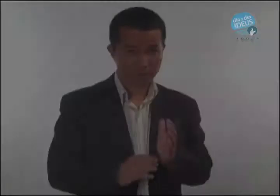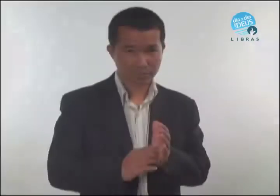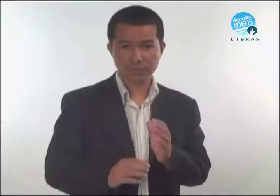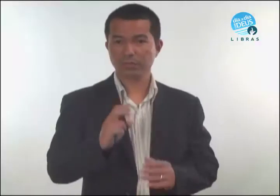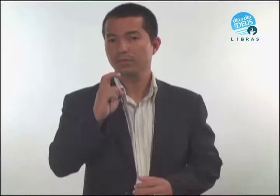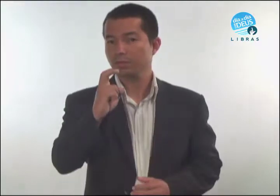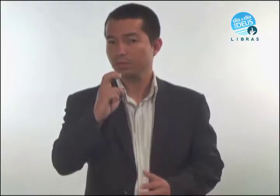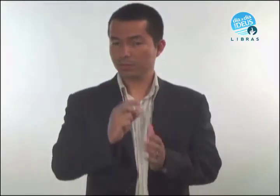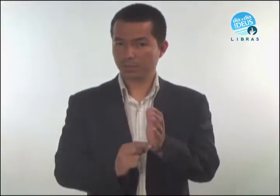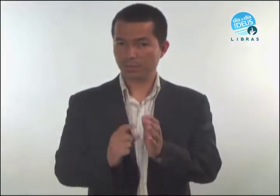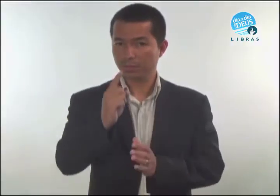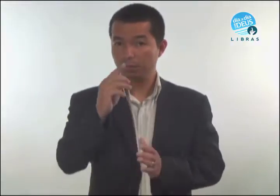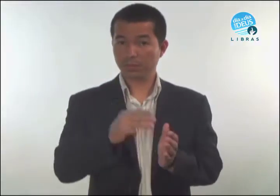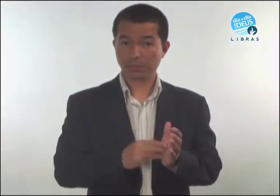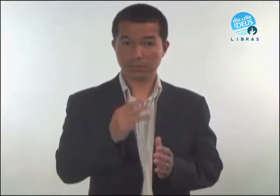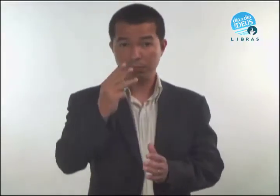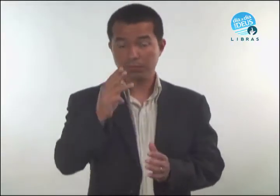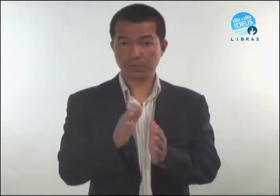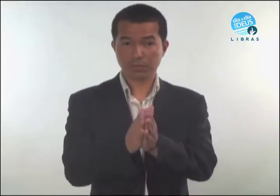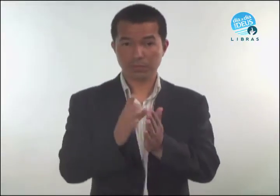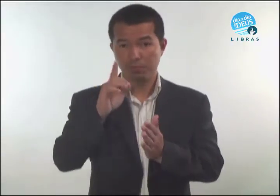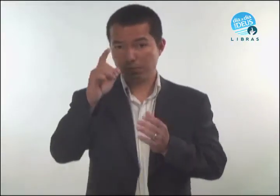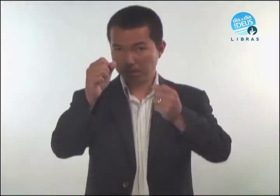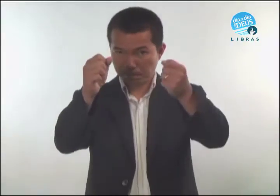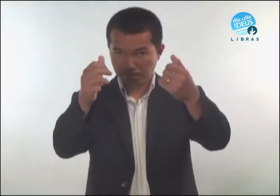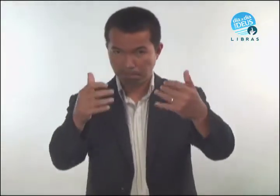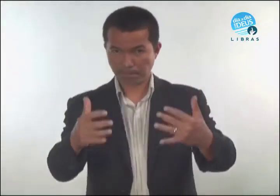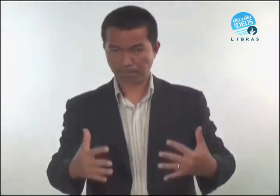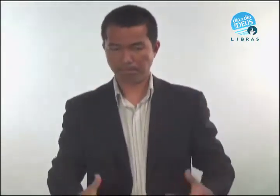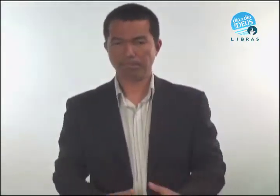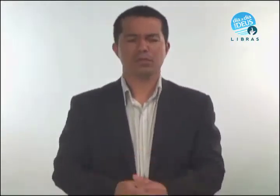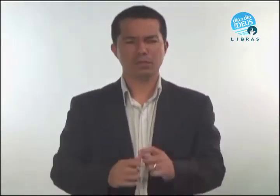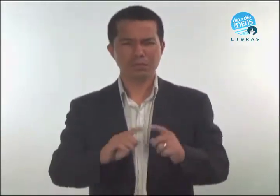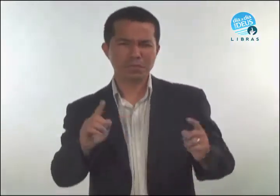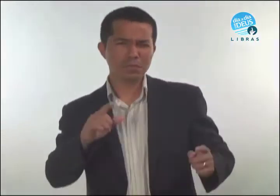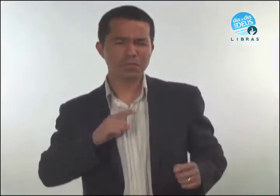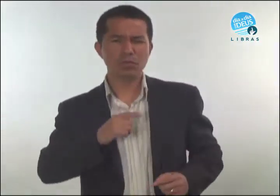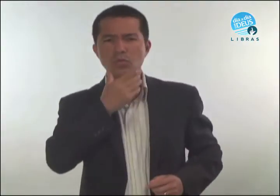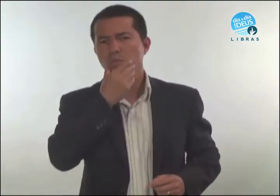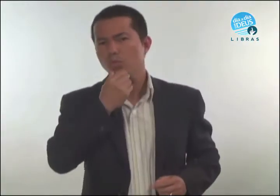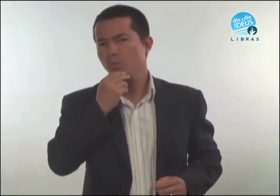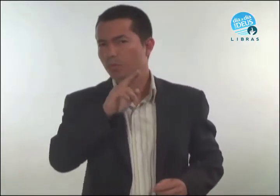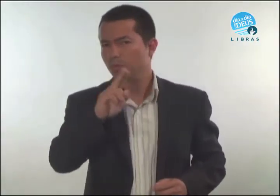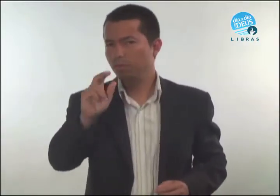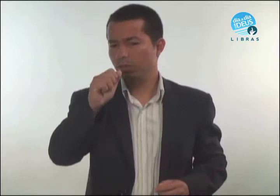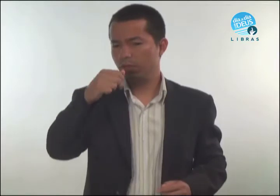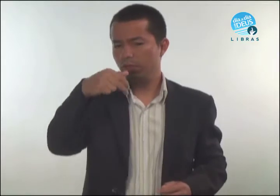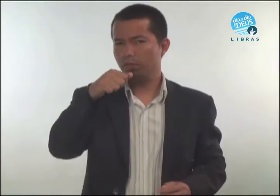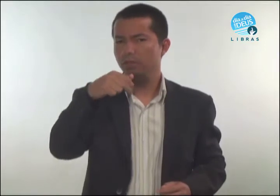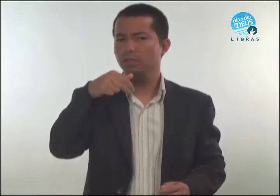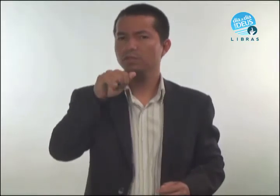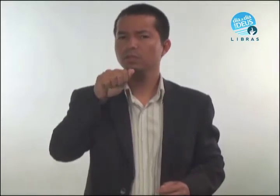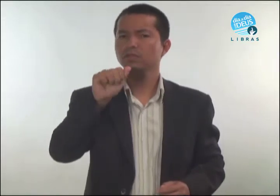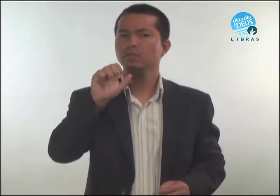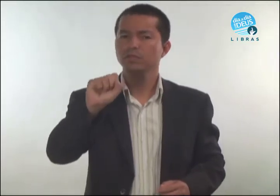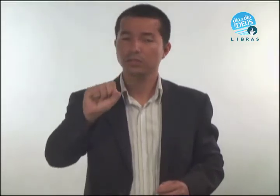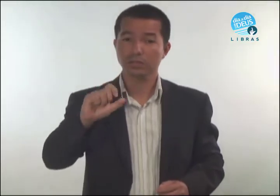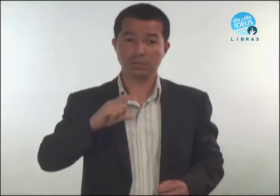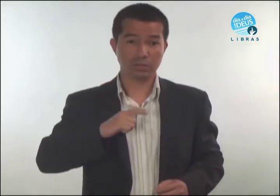Capítulo 5, versículos de 1 a 3, a Bíblia diz assim: Mas um homem chamado Ananias, casado